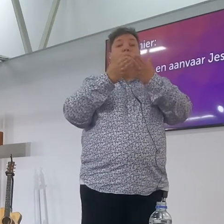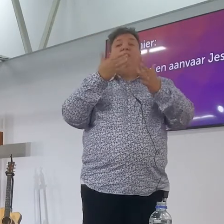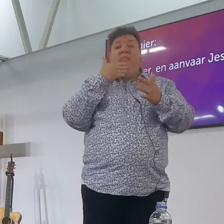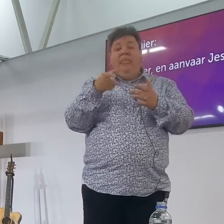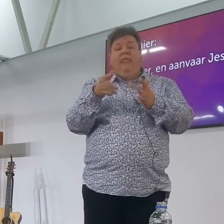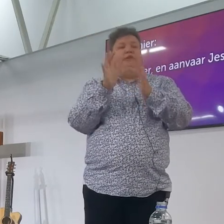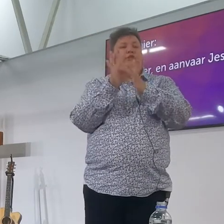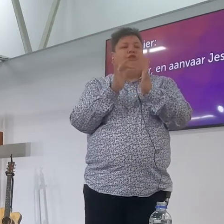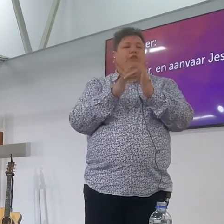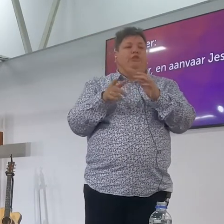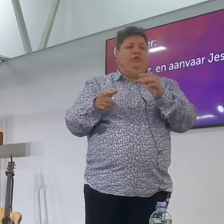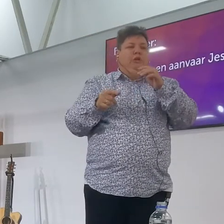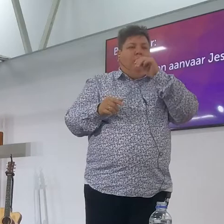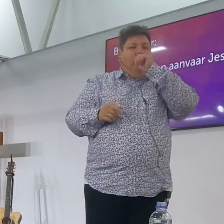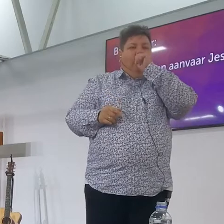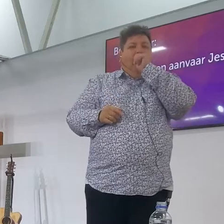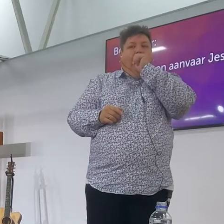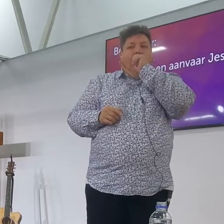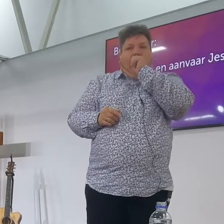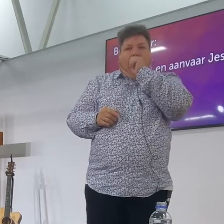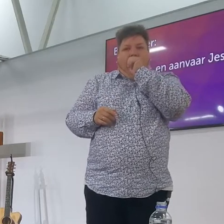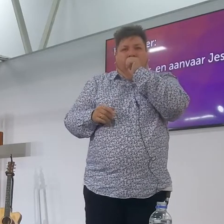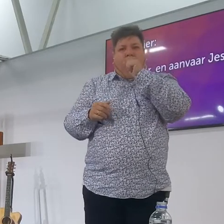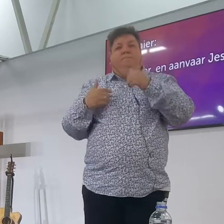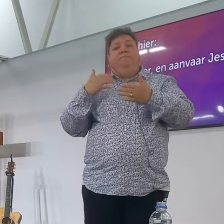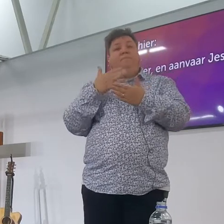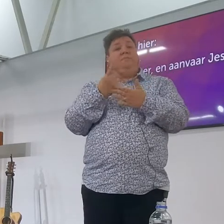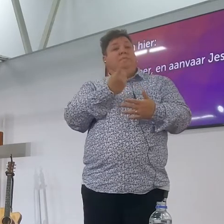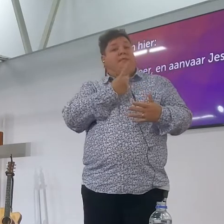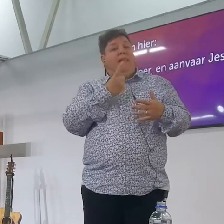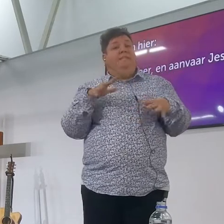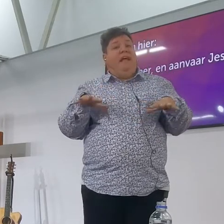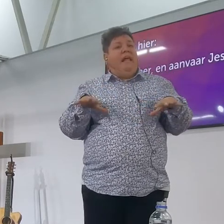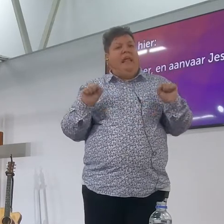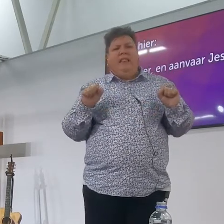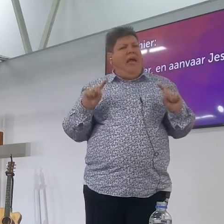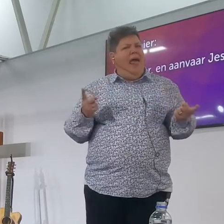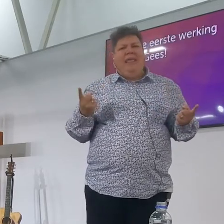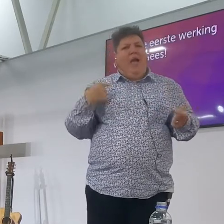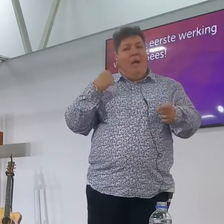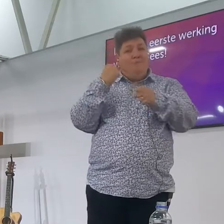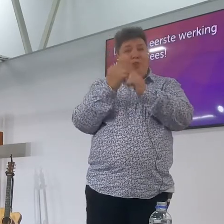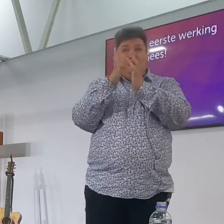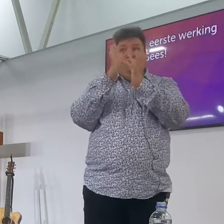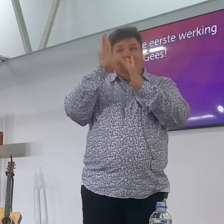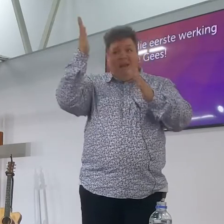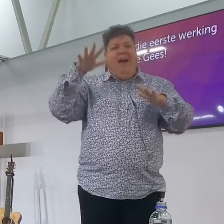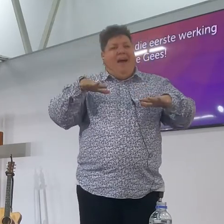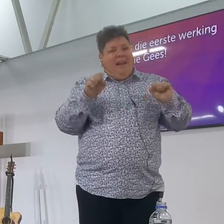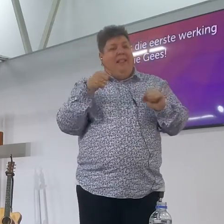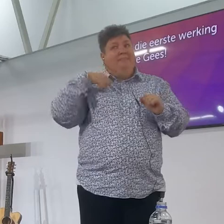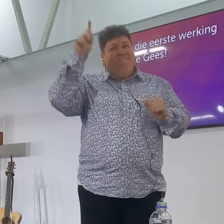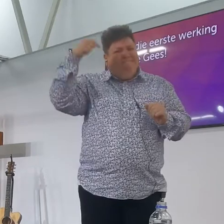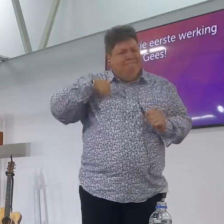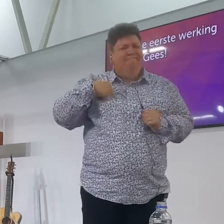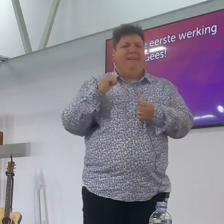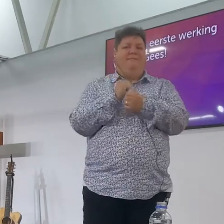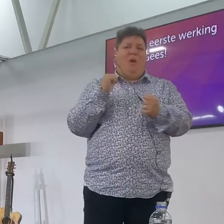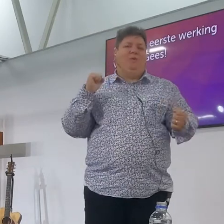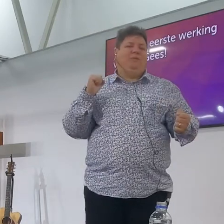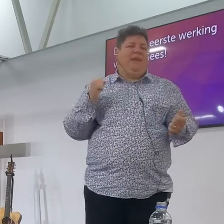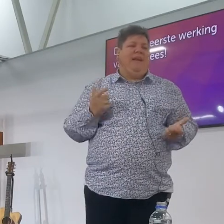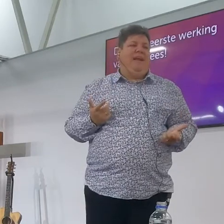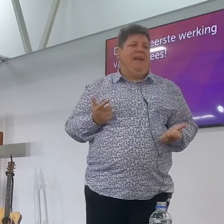Net so, ek kan myself nie red nie, maar ek moet daai reddingsboei aangryp. Ek moet Jesus aangryp as my verlosser.